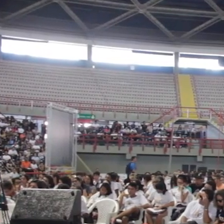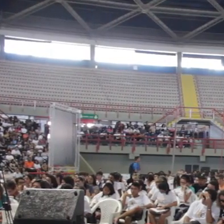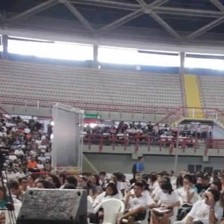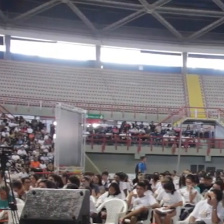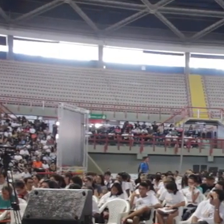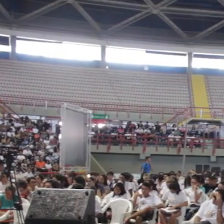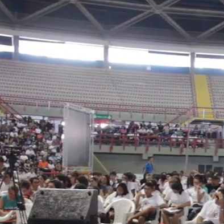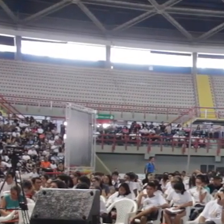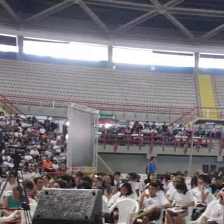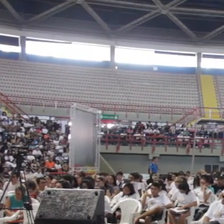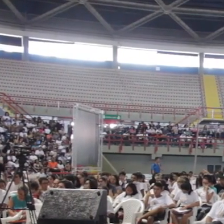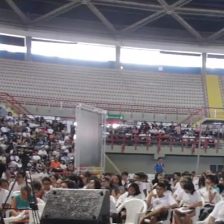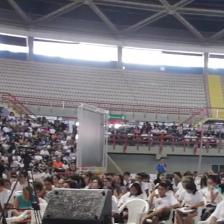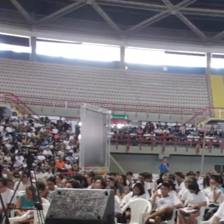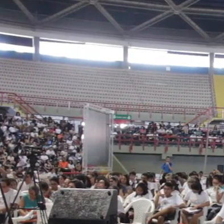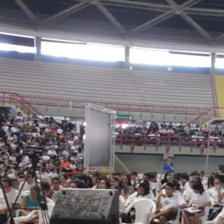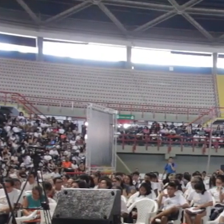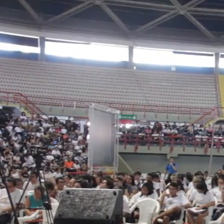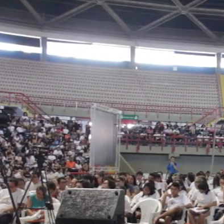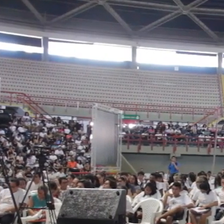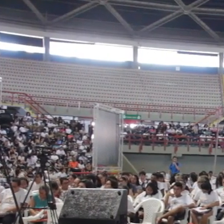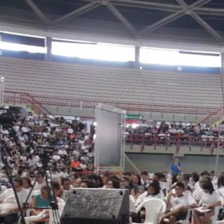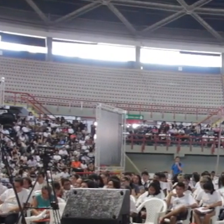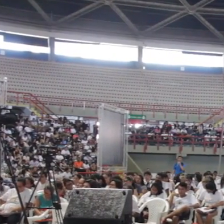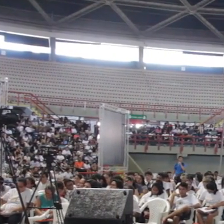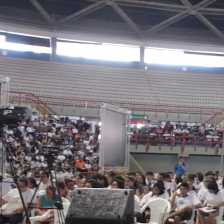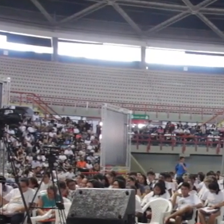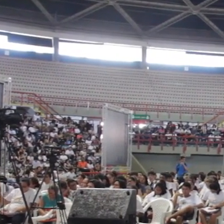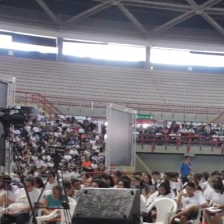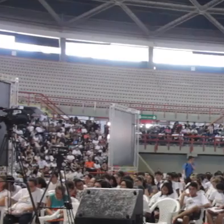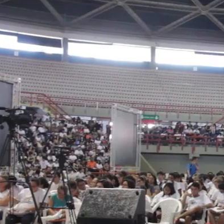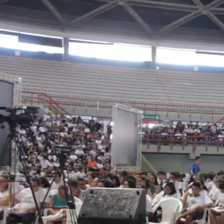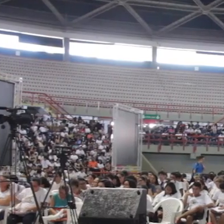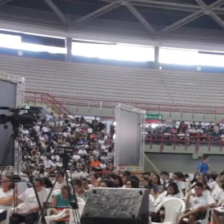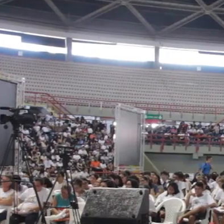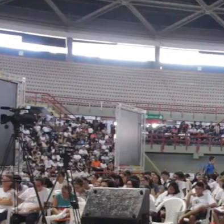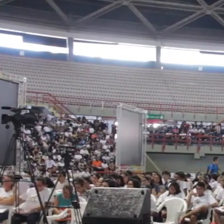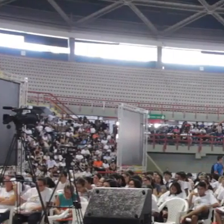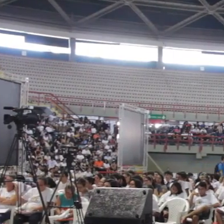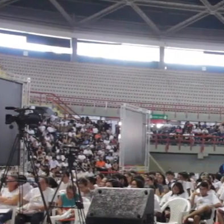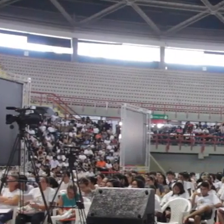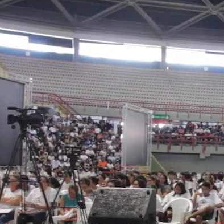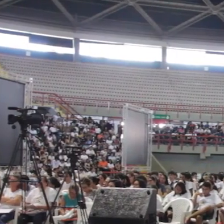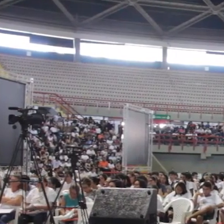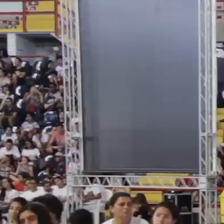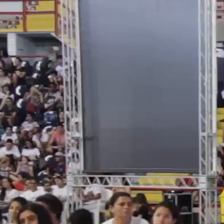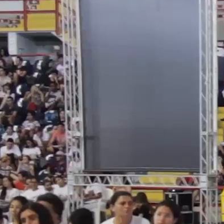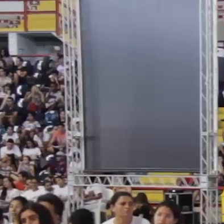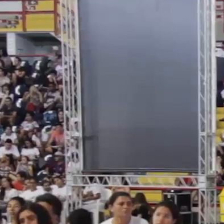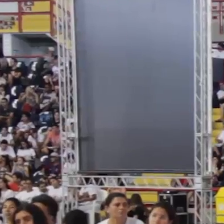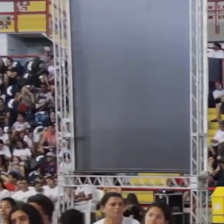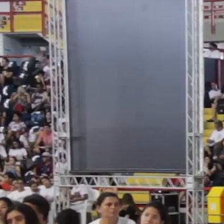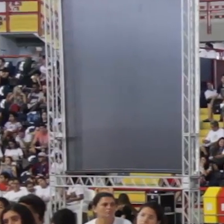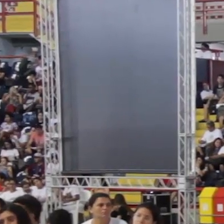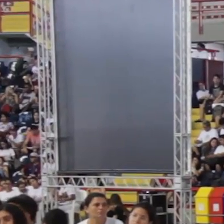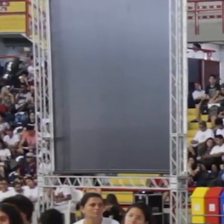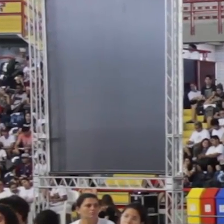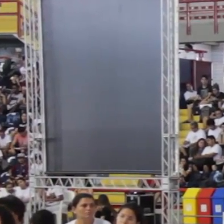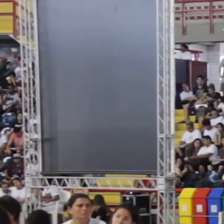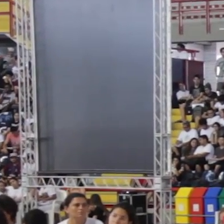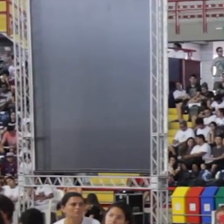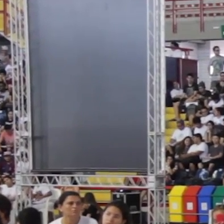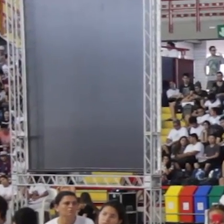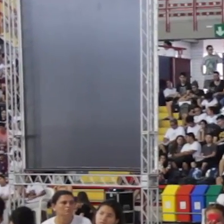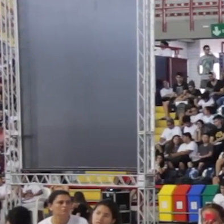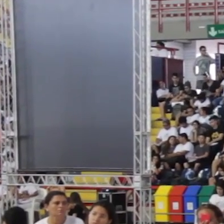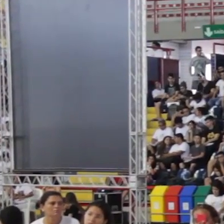meio de uma palestra, por meio das redes sociais, por meio do apoio da imprensa, por meio de documentários, por